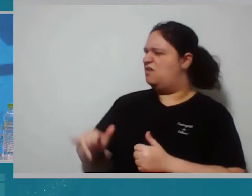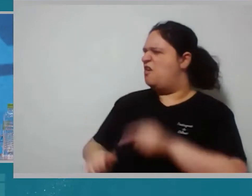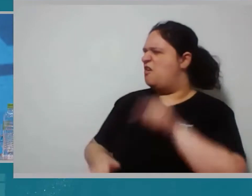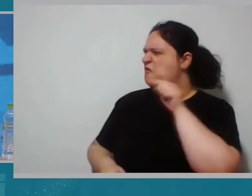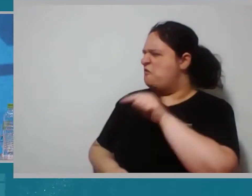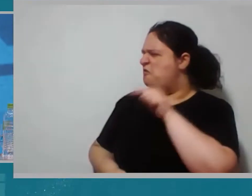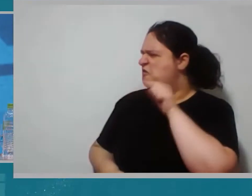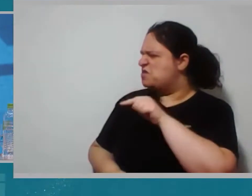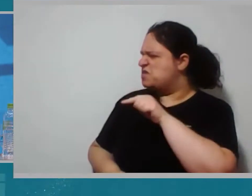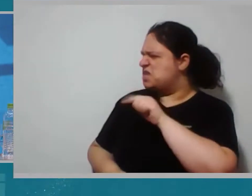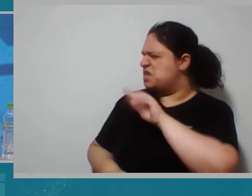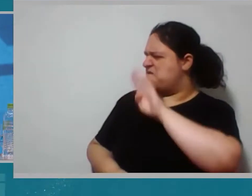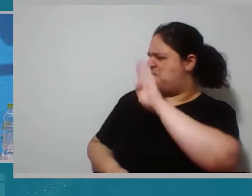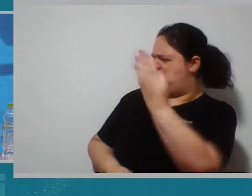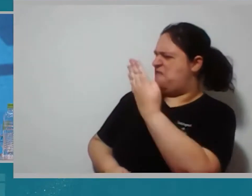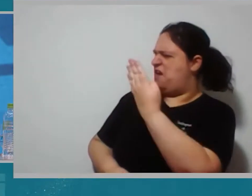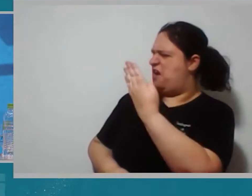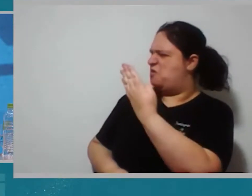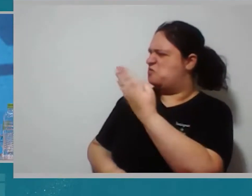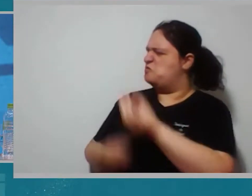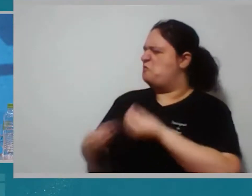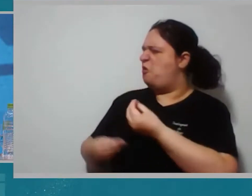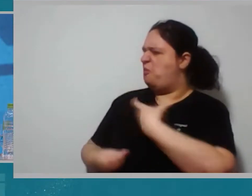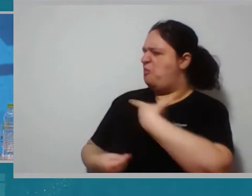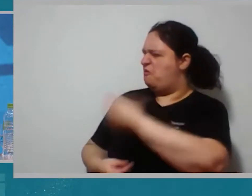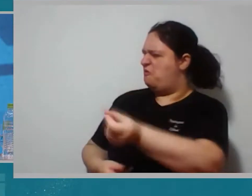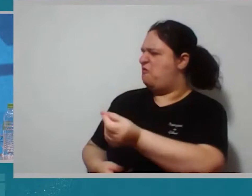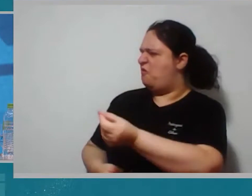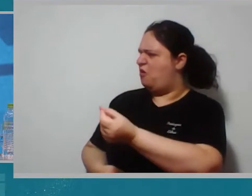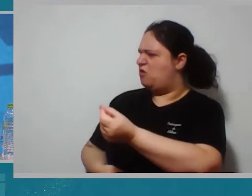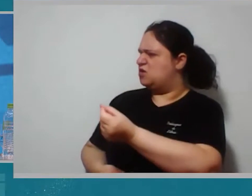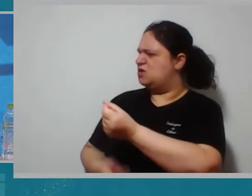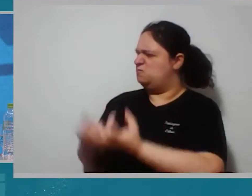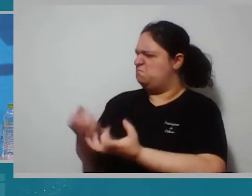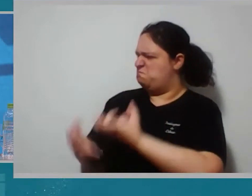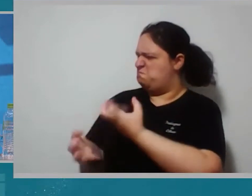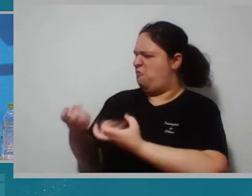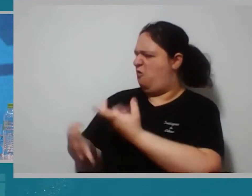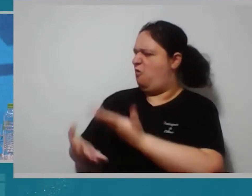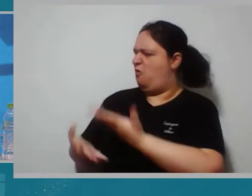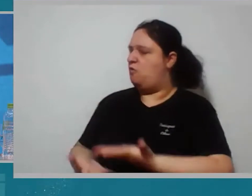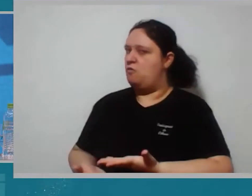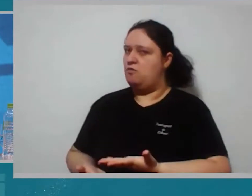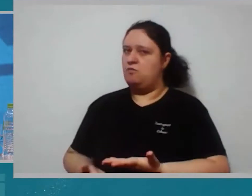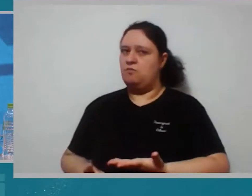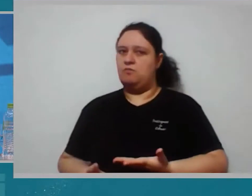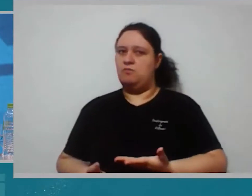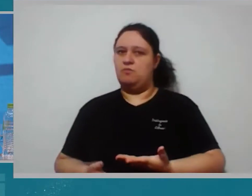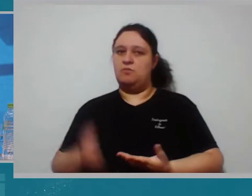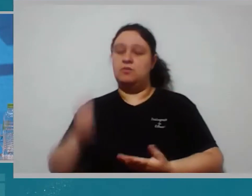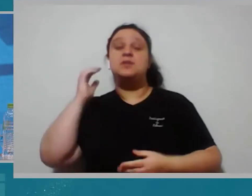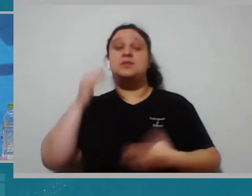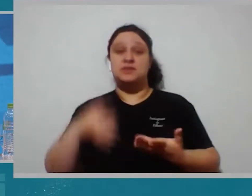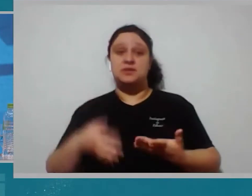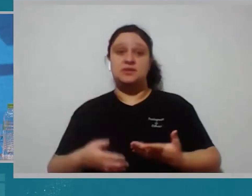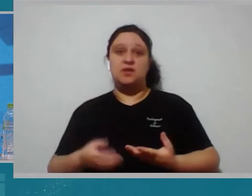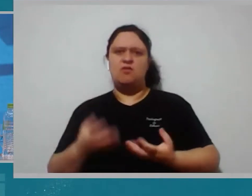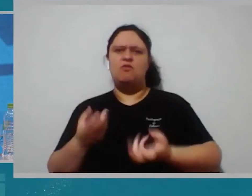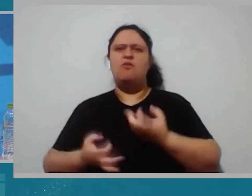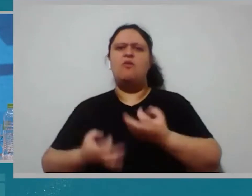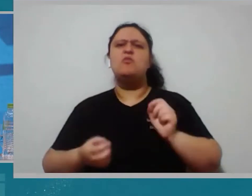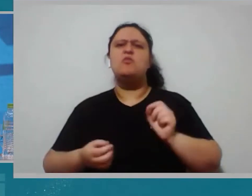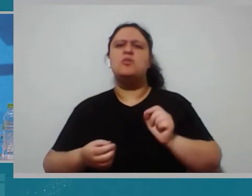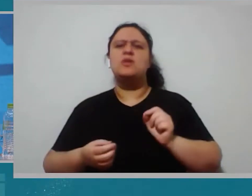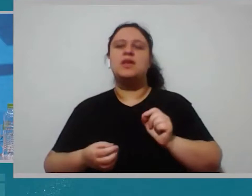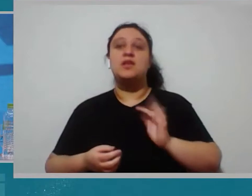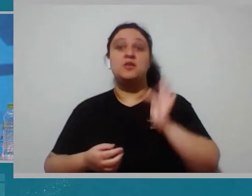ira vindoura? Primeiro que existe a ira vindoura, que é julgamento do Senhor sobre o mundo. Não é